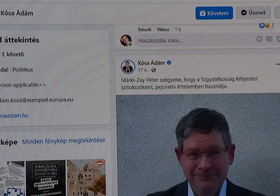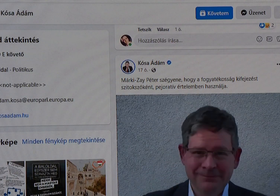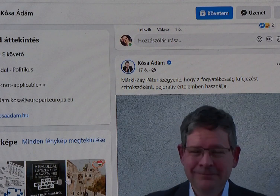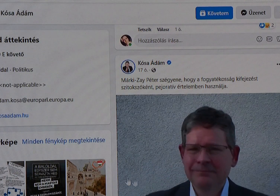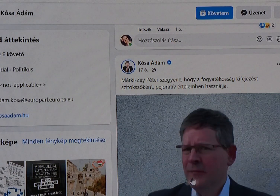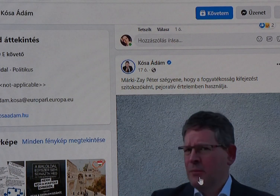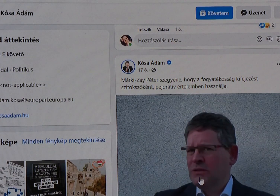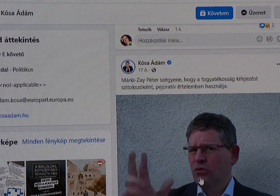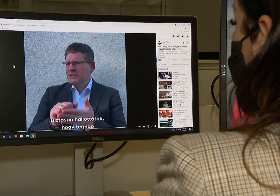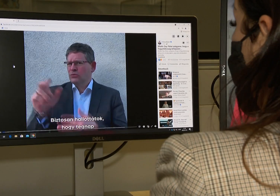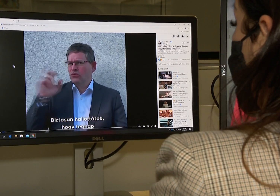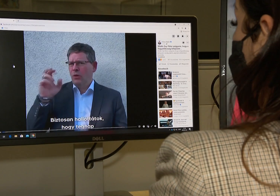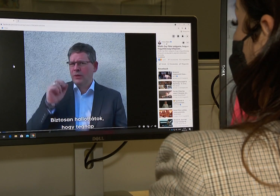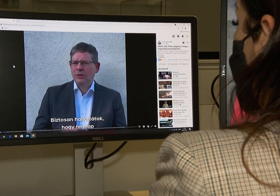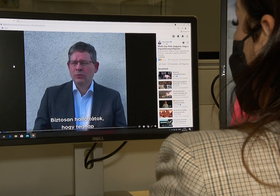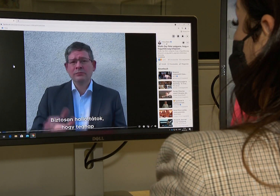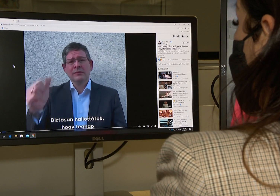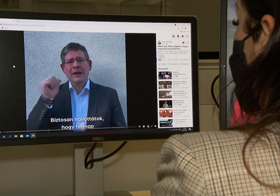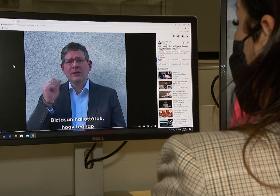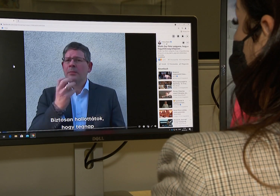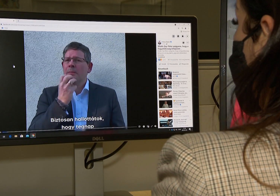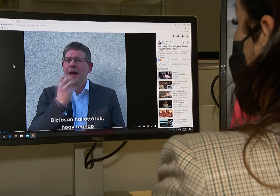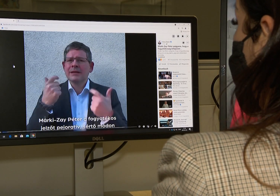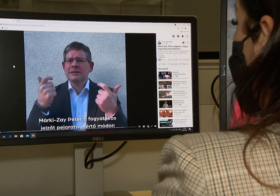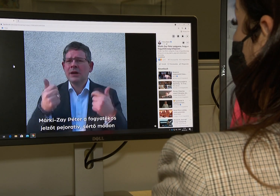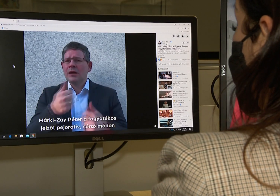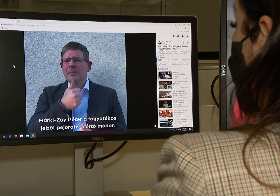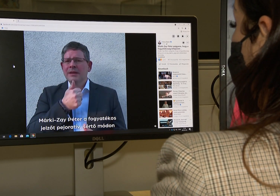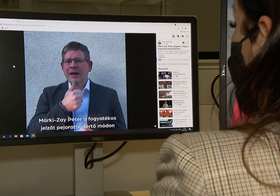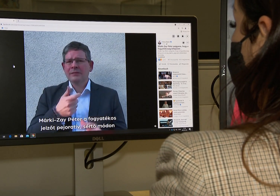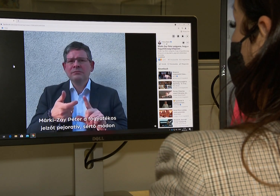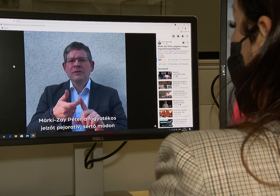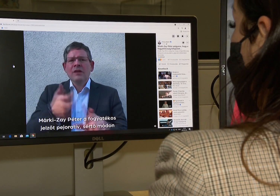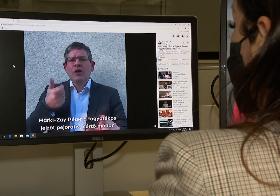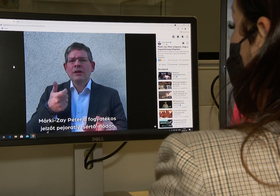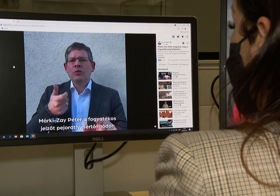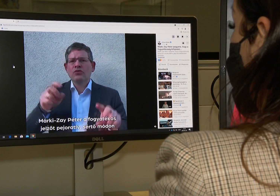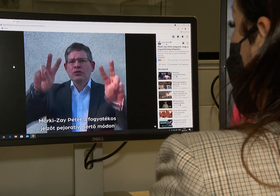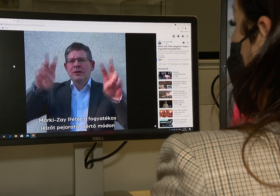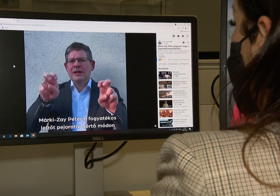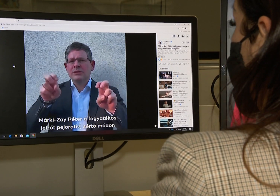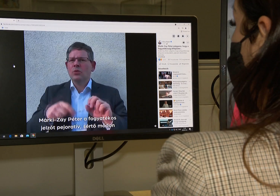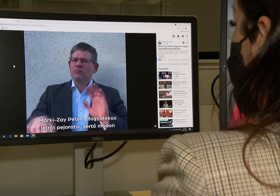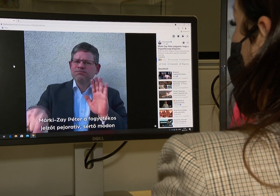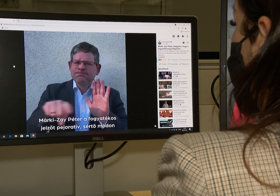bocsánatot így reagált jelelve kósa ádám európai parlamenti képviselő mákizai péter vasárnapi